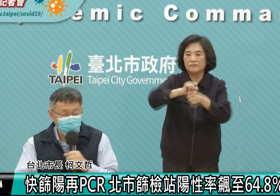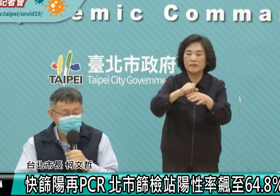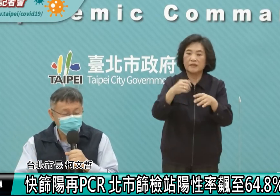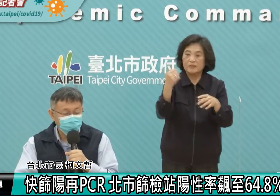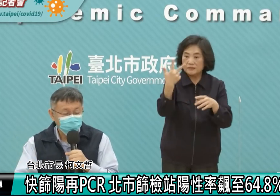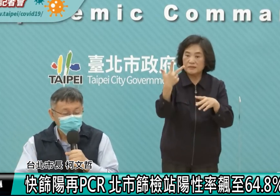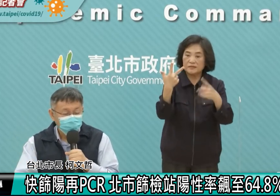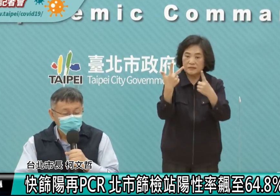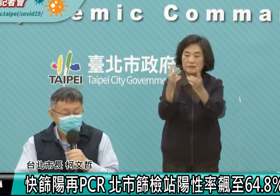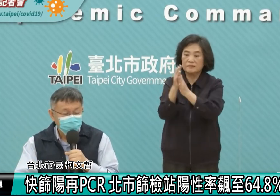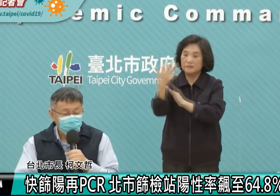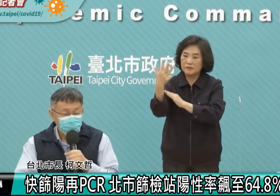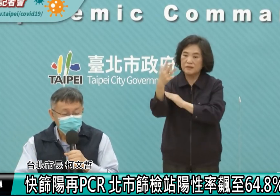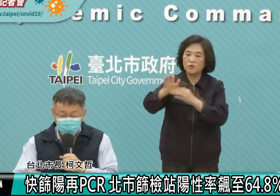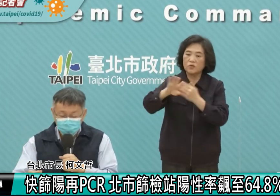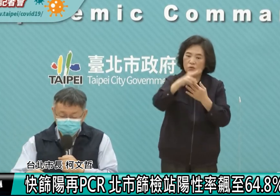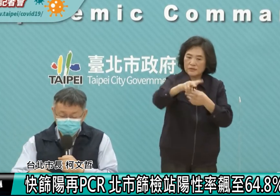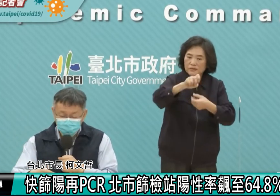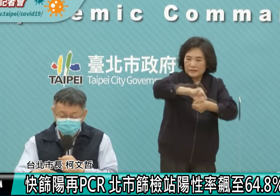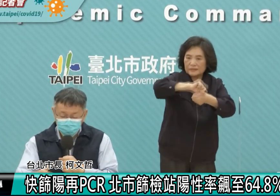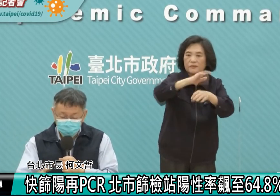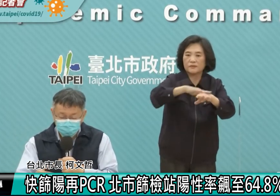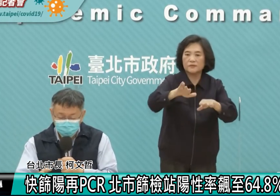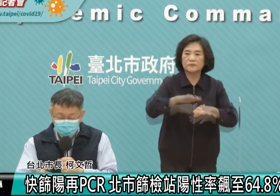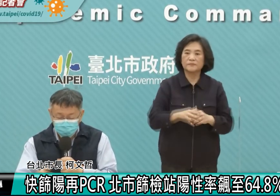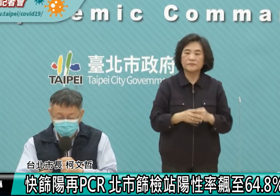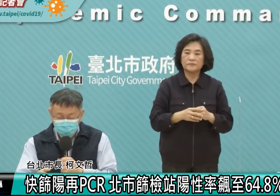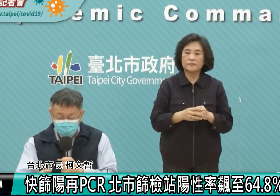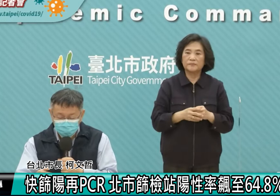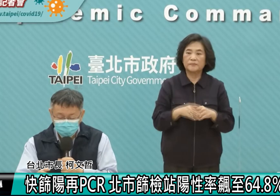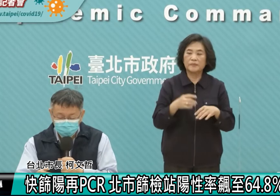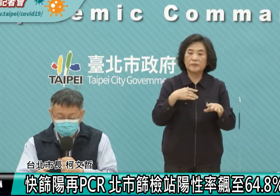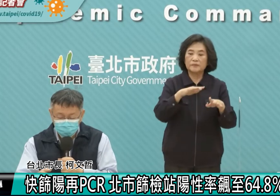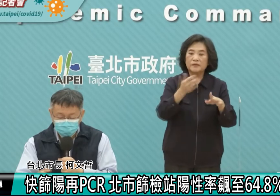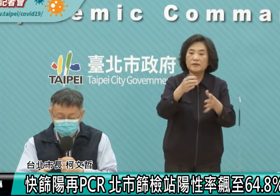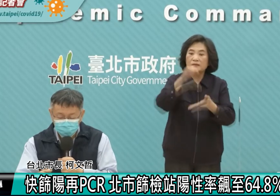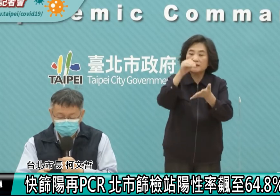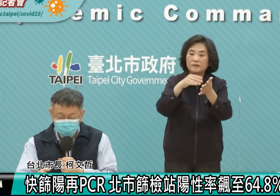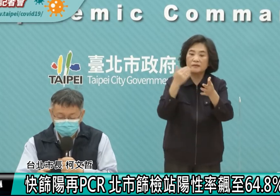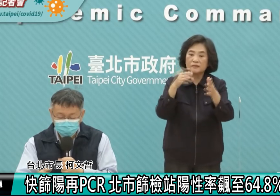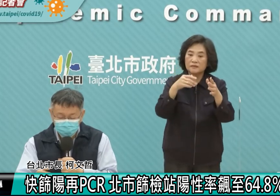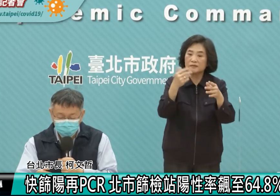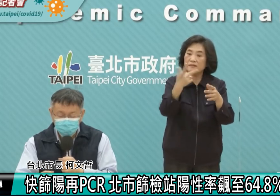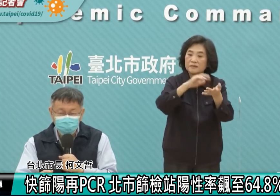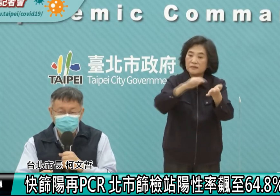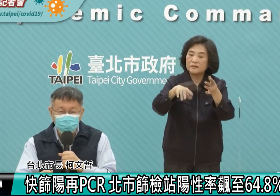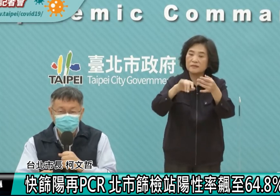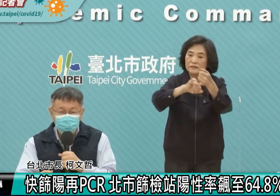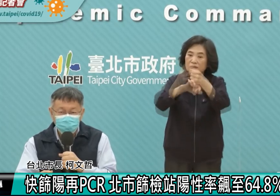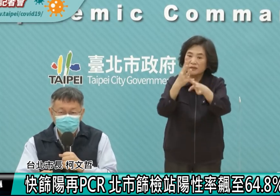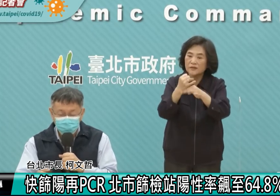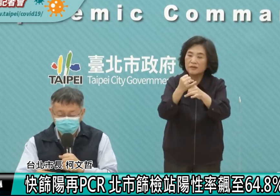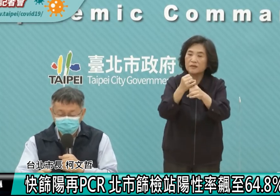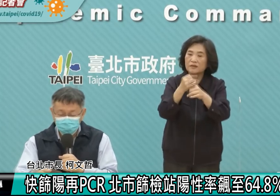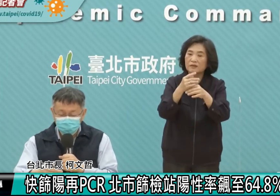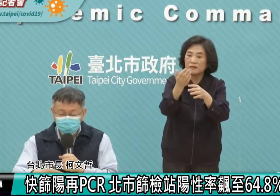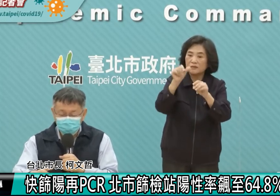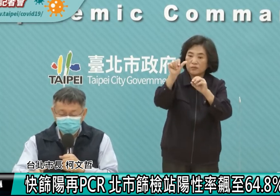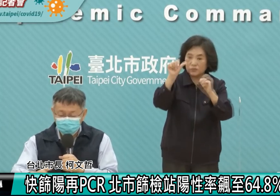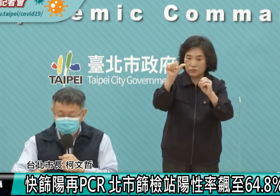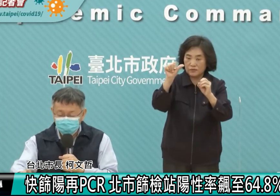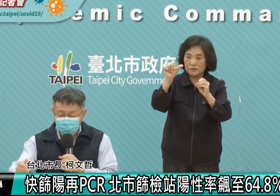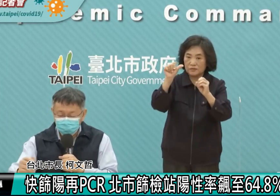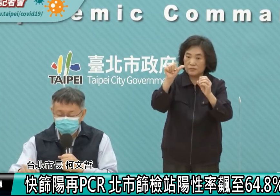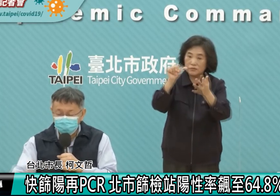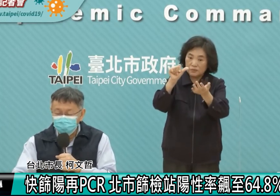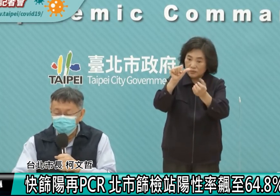检站加3种，那这七大筛检站是这样，大概一般来讲挂号截止是到5点了、哦、你5点前有